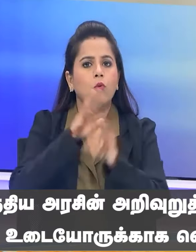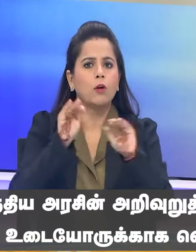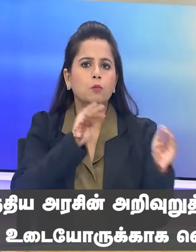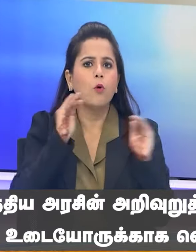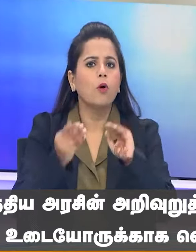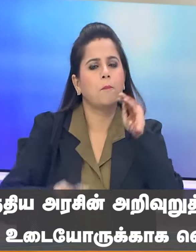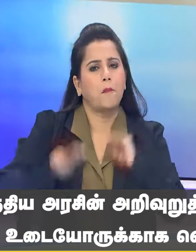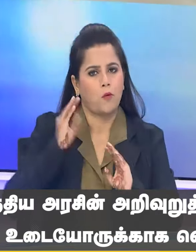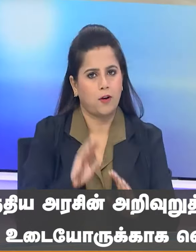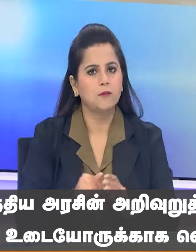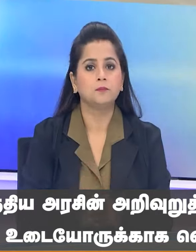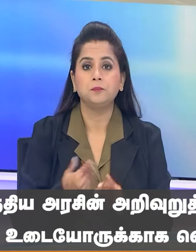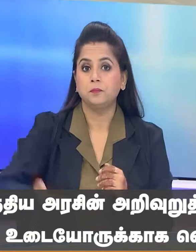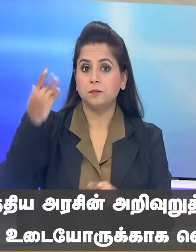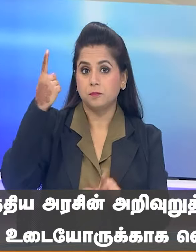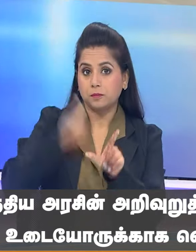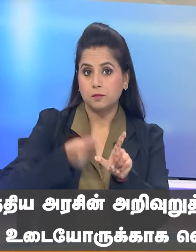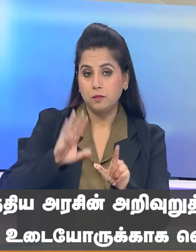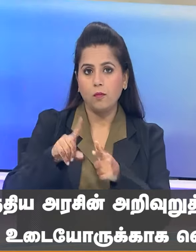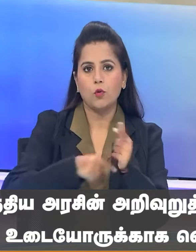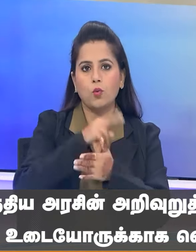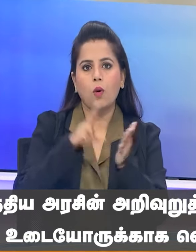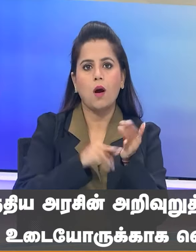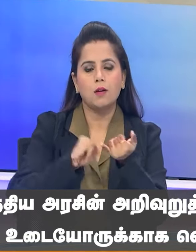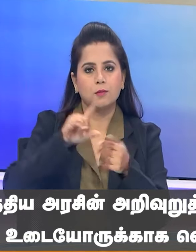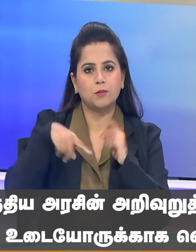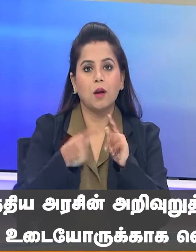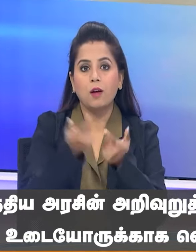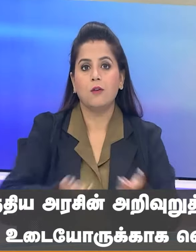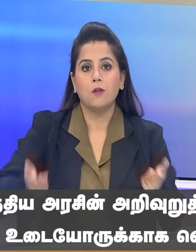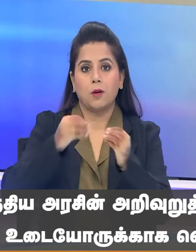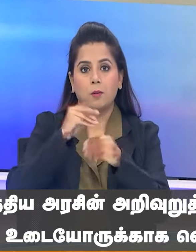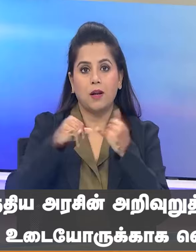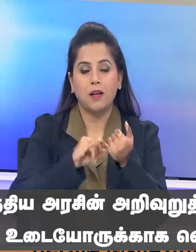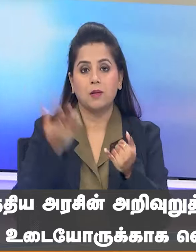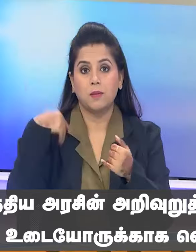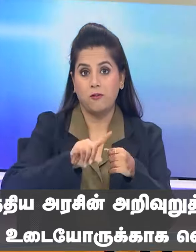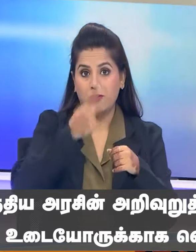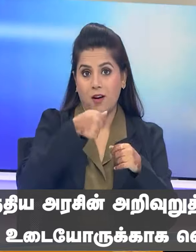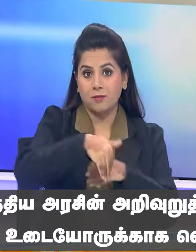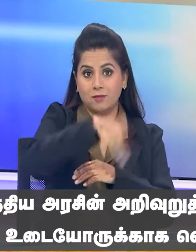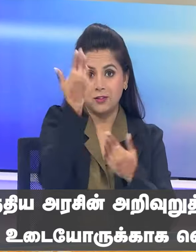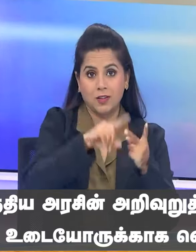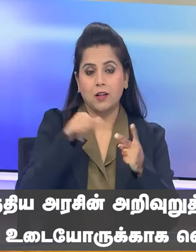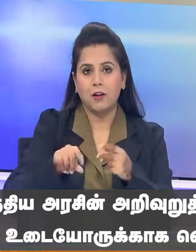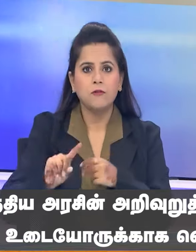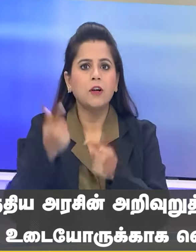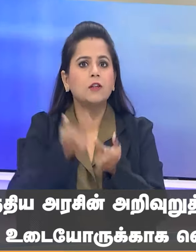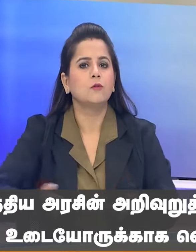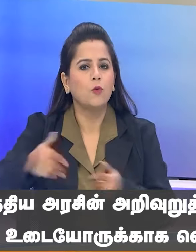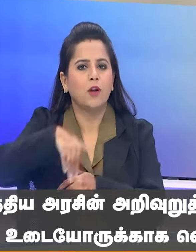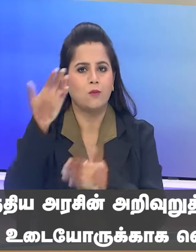बढ़ावा देगा पिछले साल जोहानसबर्ग शिखर सम्मेलन में ब्रिक्स के पहले विस्तार के बाद यह पहला शिखर सम्मेलन